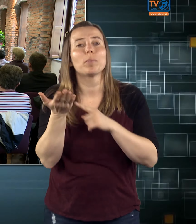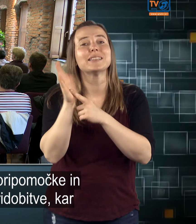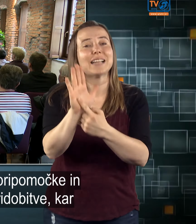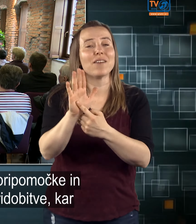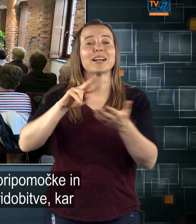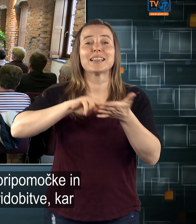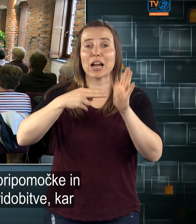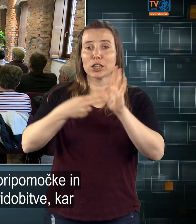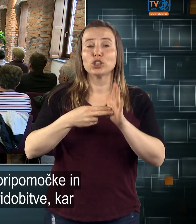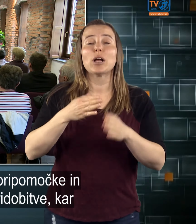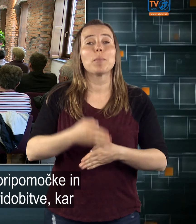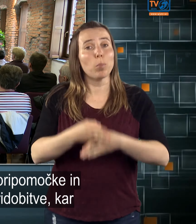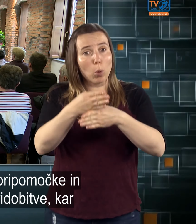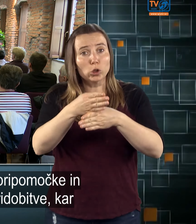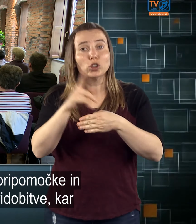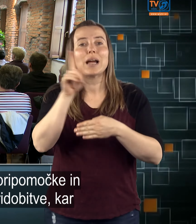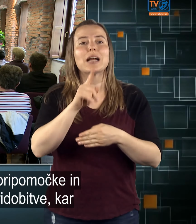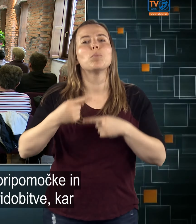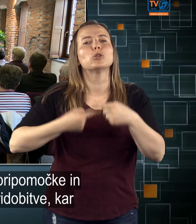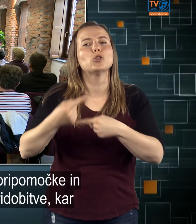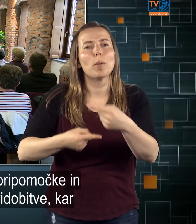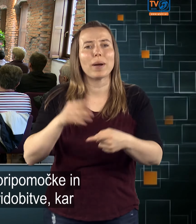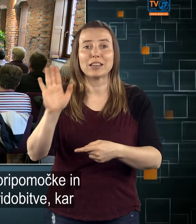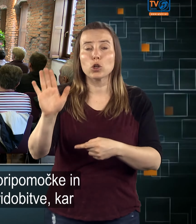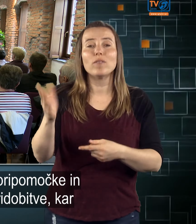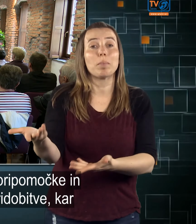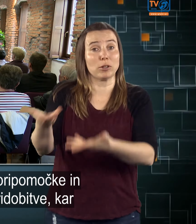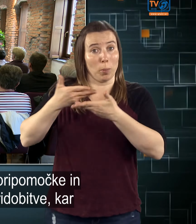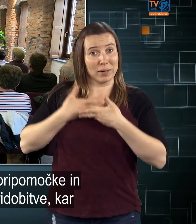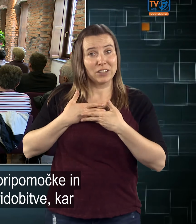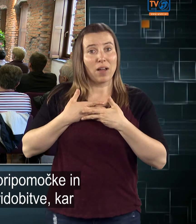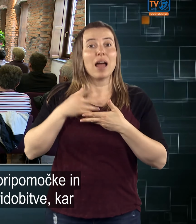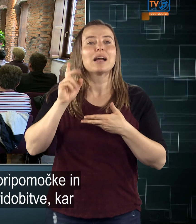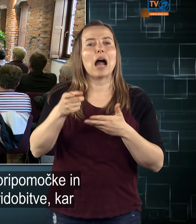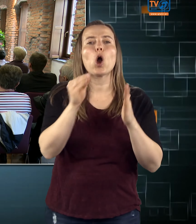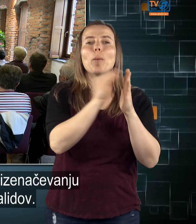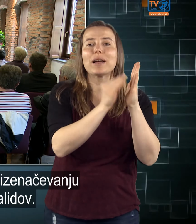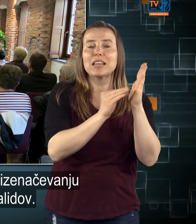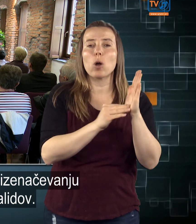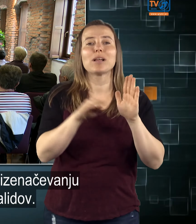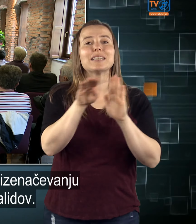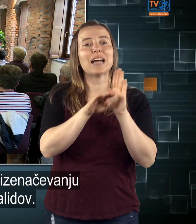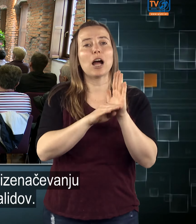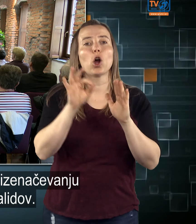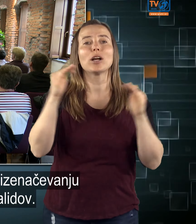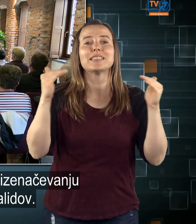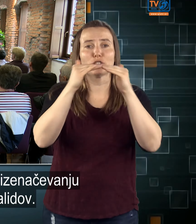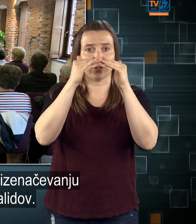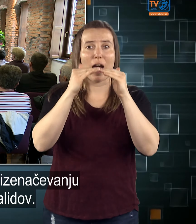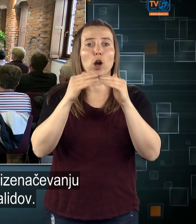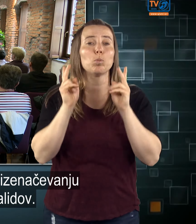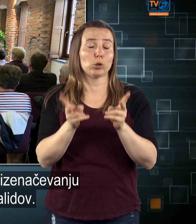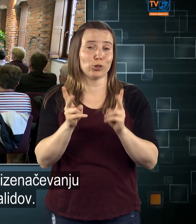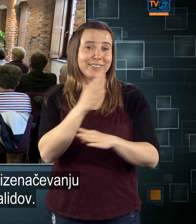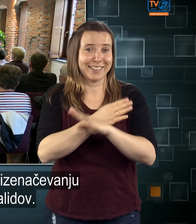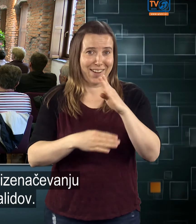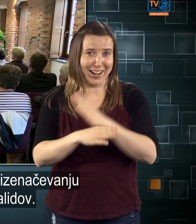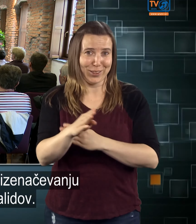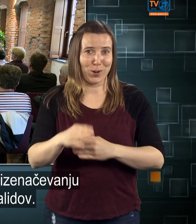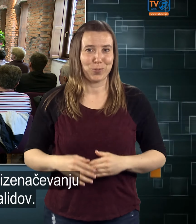kjer so podrobno predstavili tehnične pripomočke in postopek njihove pridobitve, kar opredeljuje zakon o